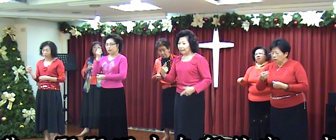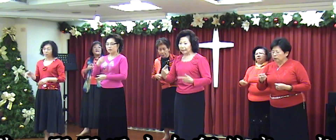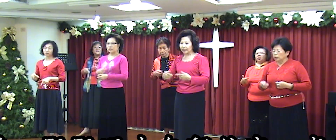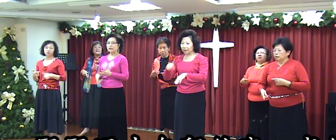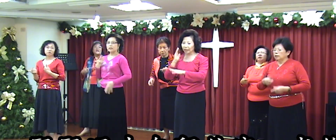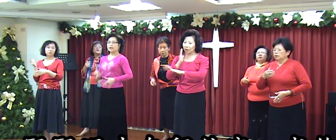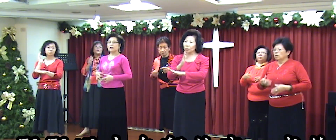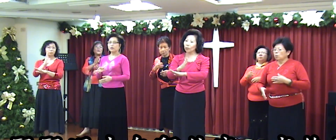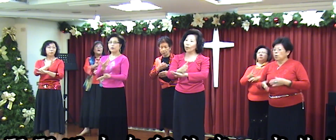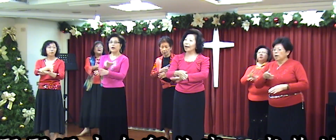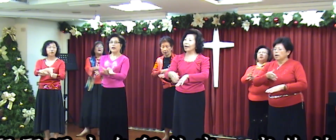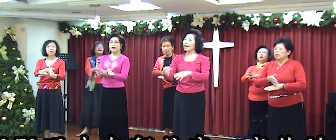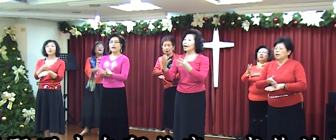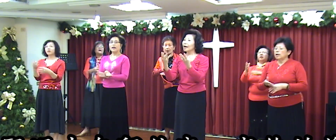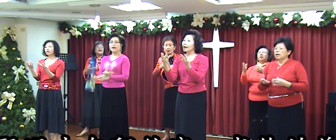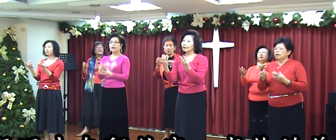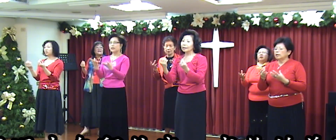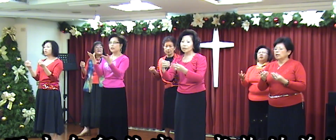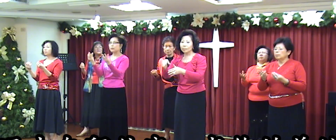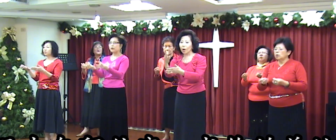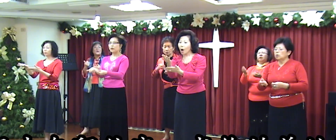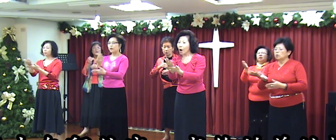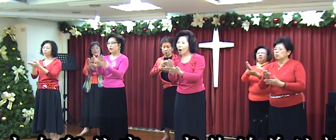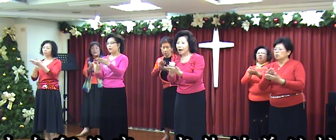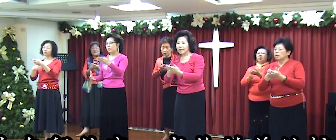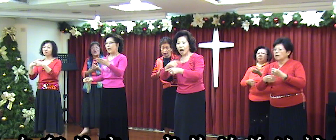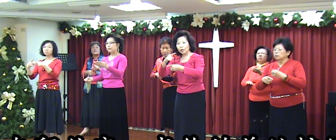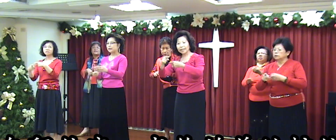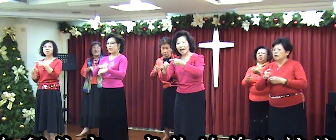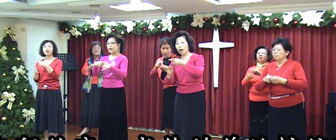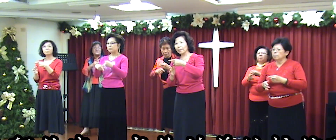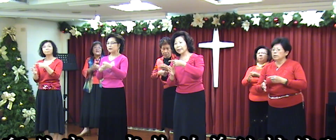紧紧过去无留啥物，